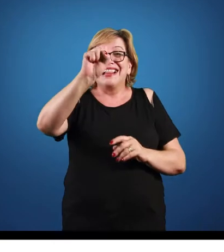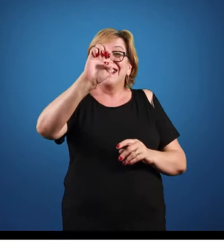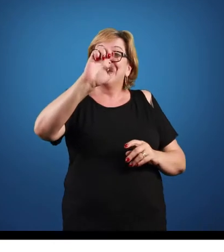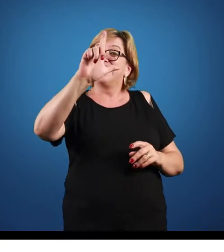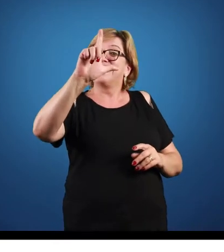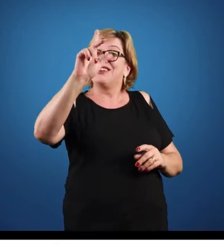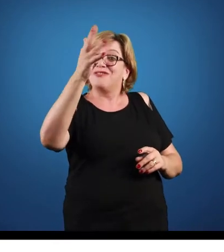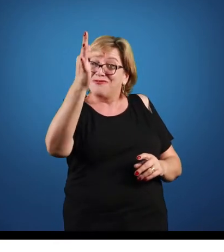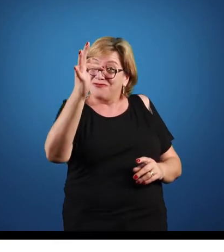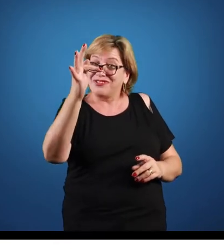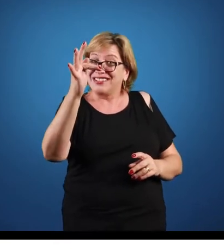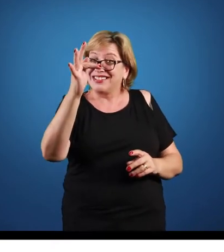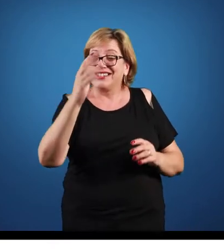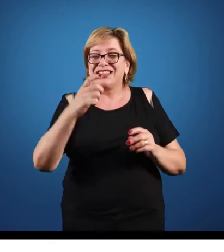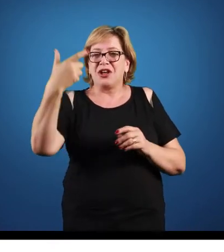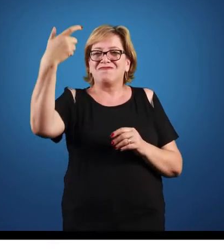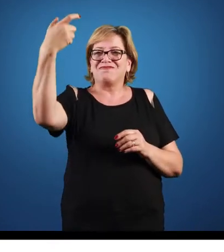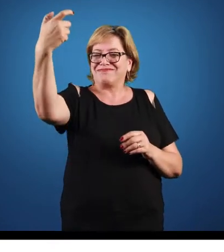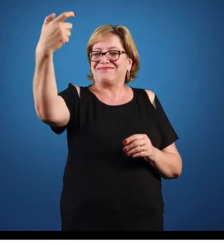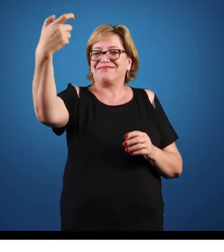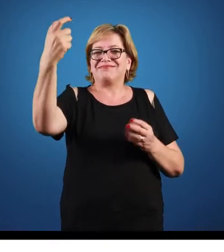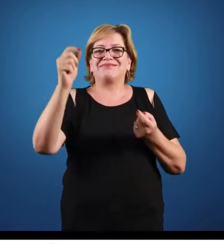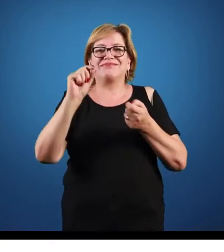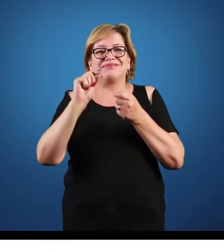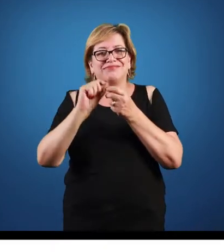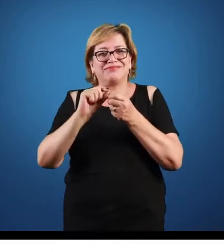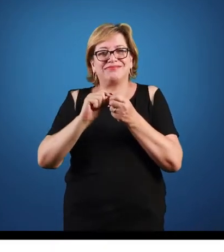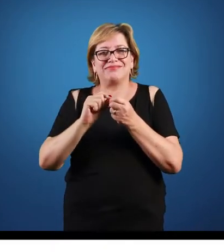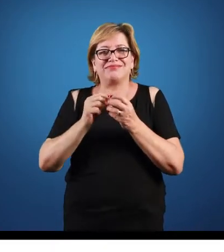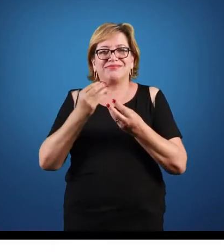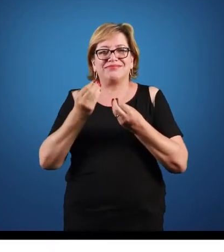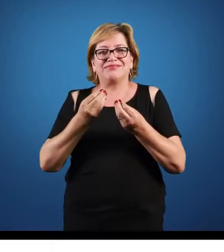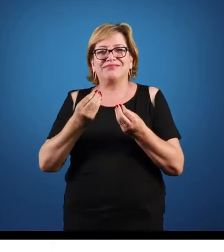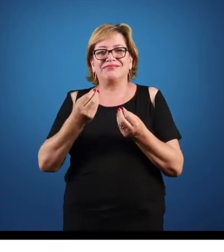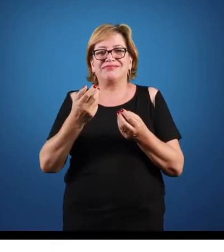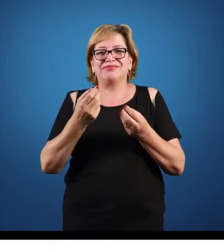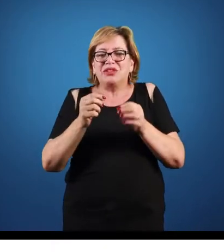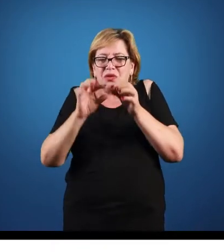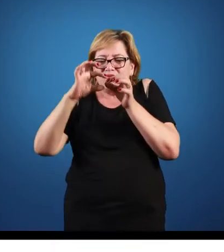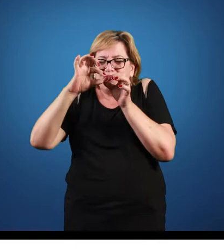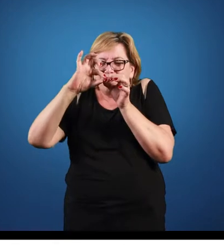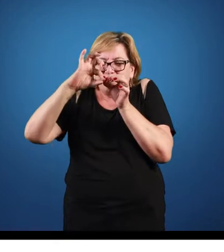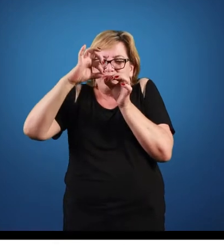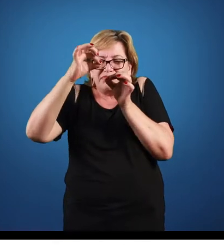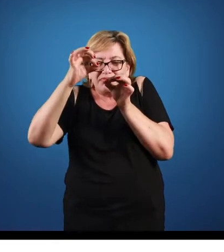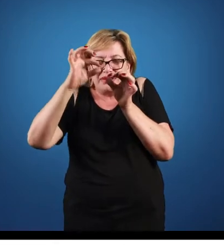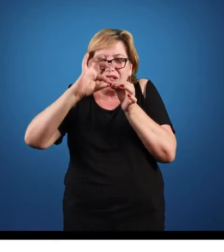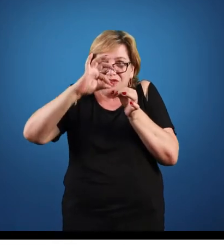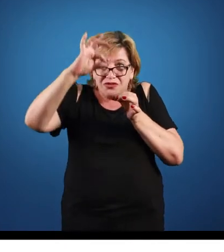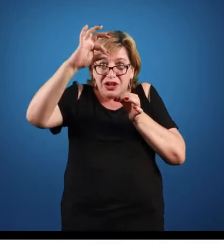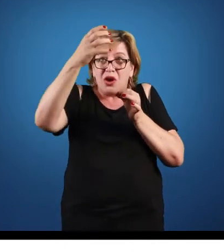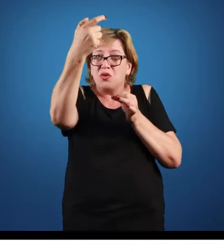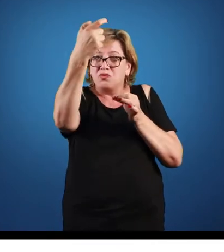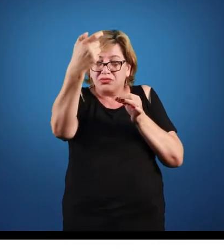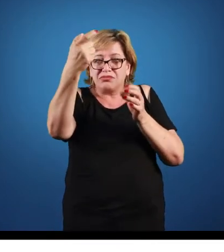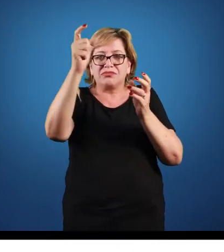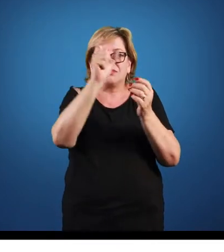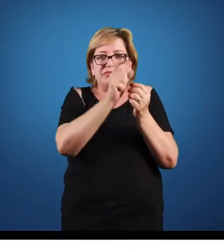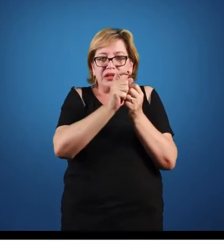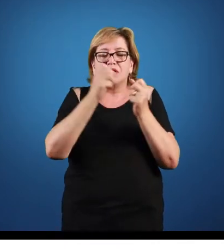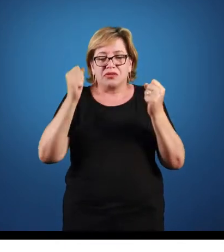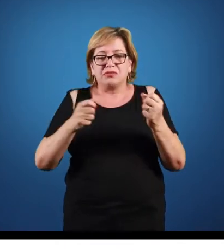usa dessa maneira não pra colocar o celular e fazer a fotografia não é só a ponta do bastão de self é isso que vocês precisam ela é vendida